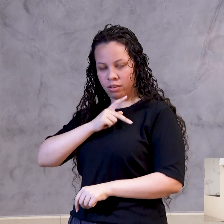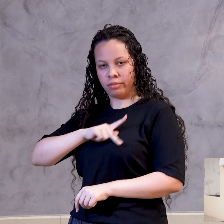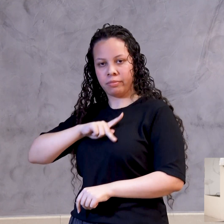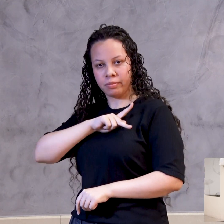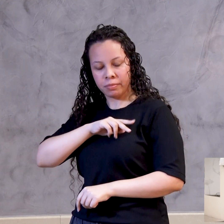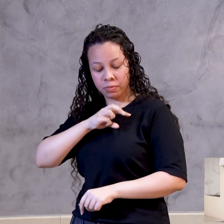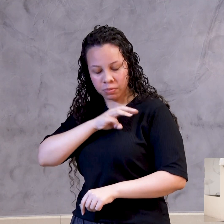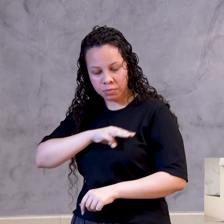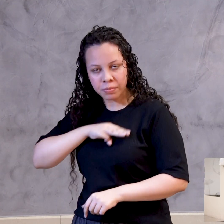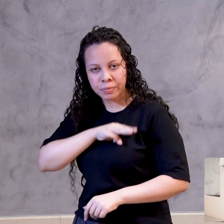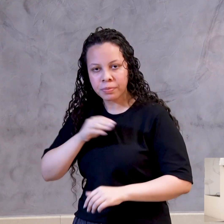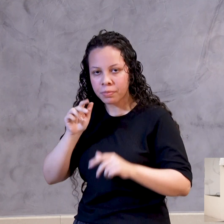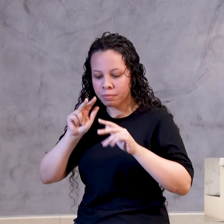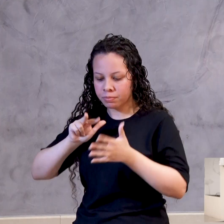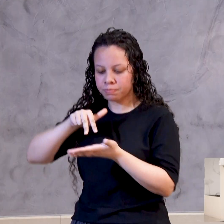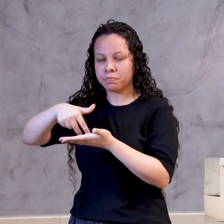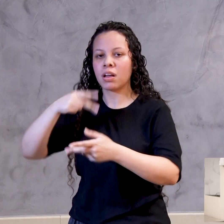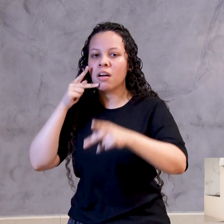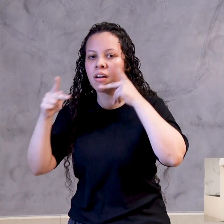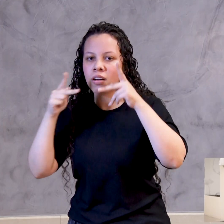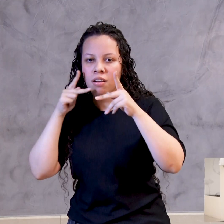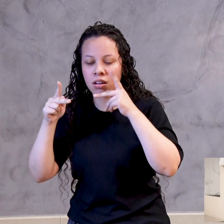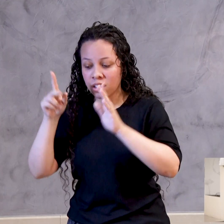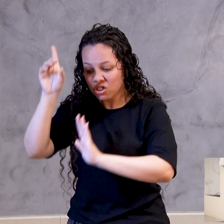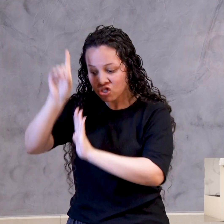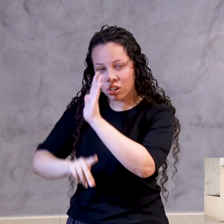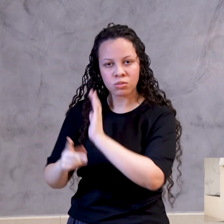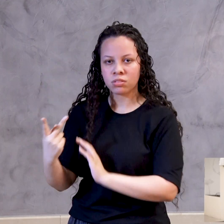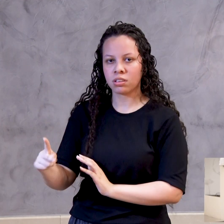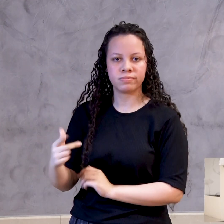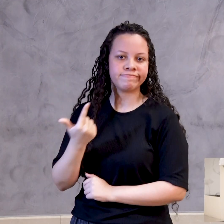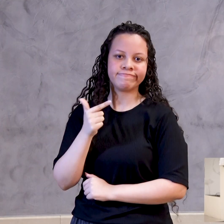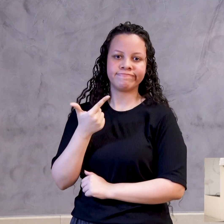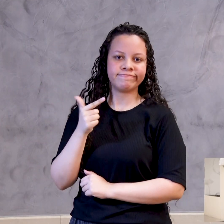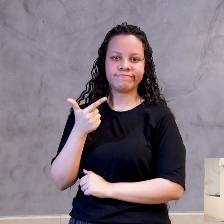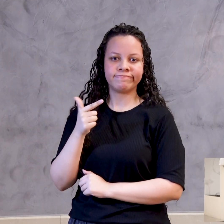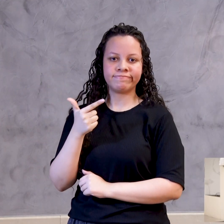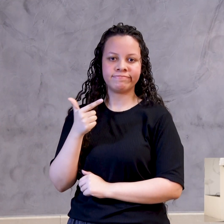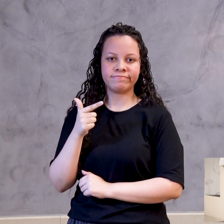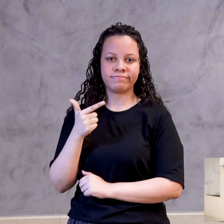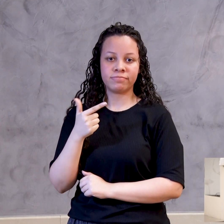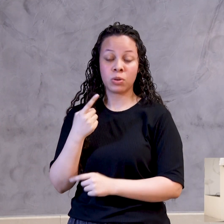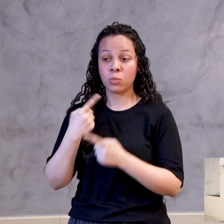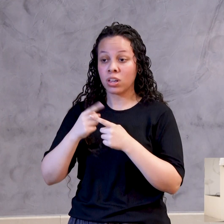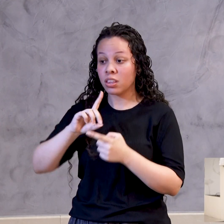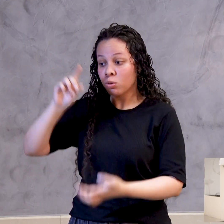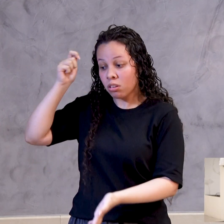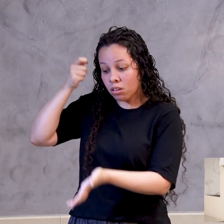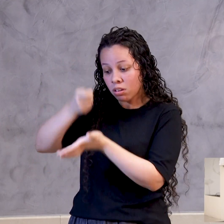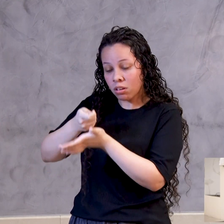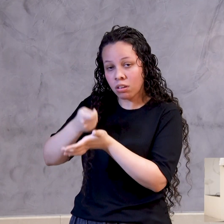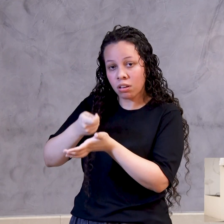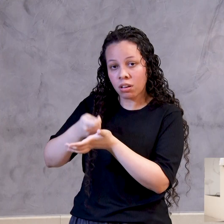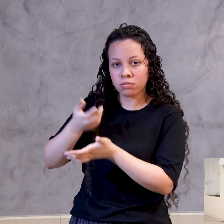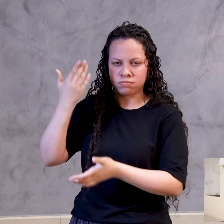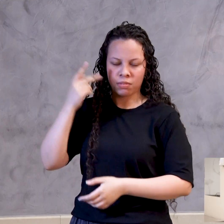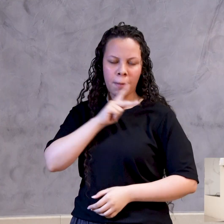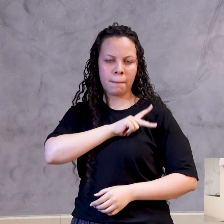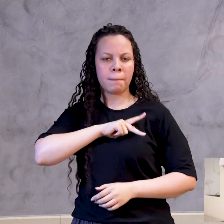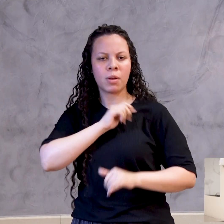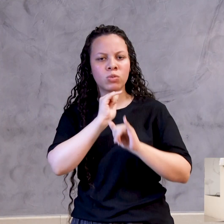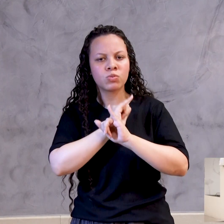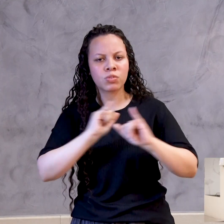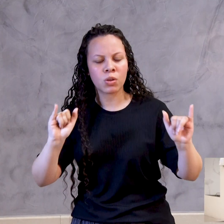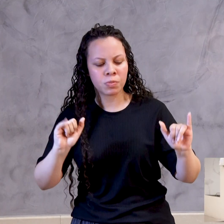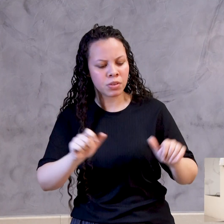Não há direitos, não se conquista esses direitos. Isso é estabelecido, São Paulo chega a dizer, quem é